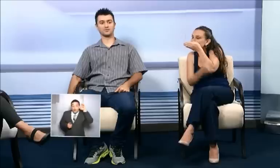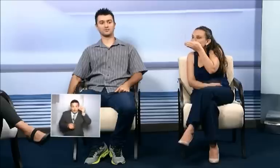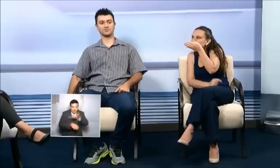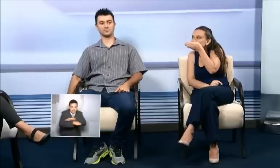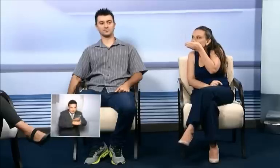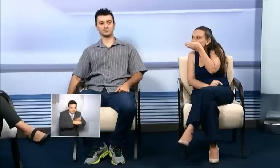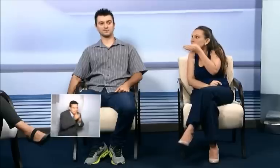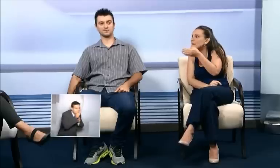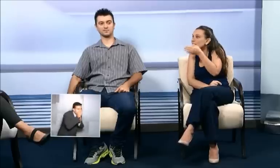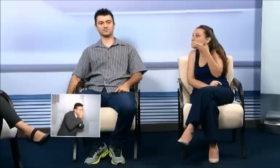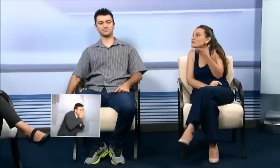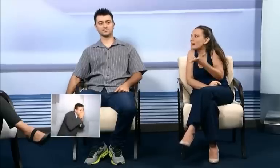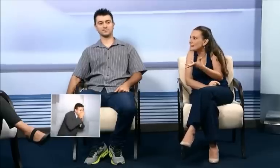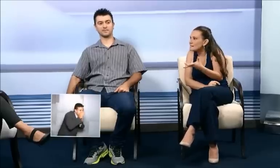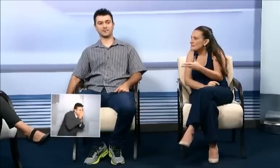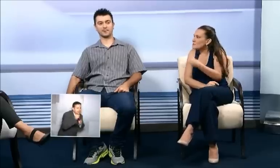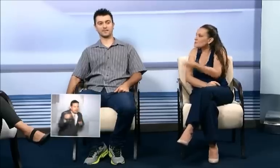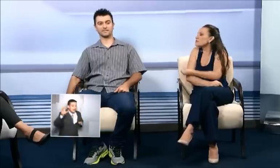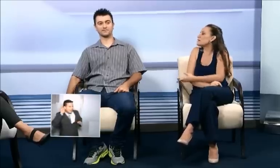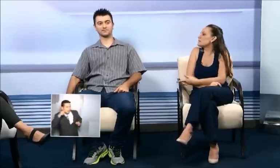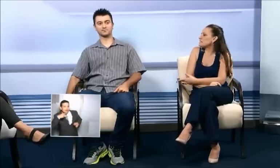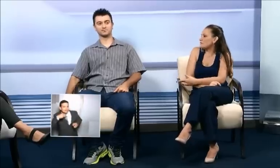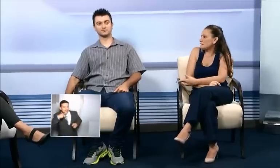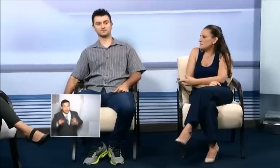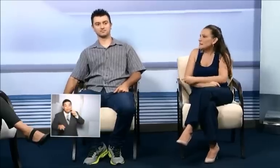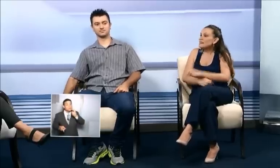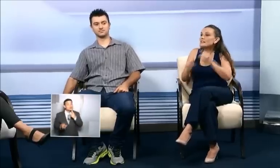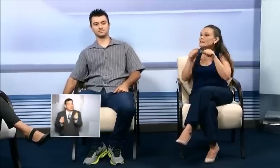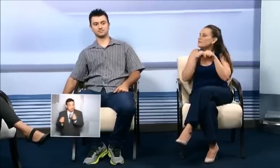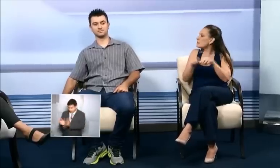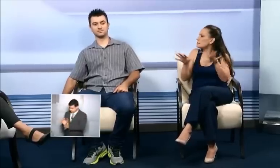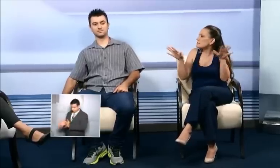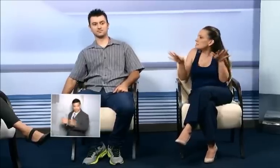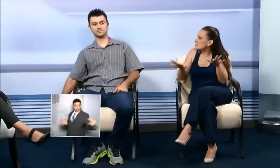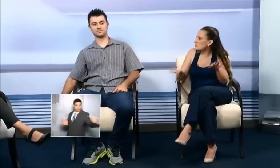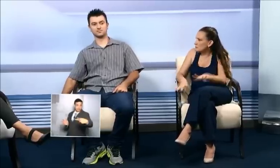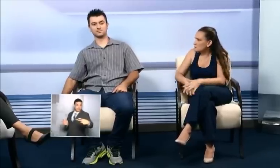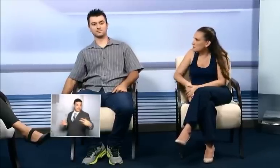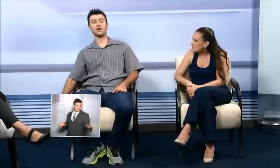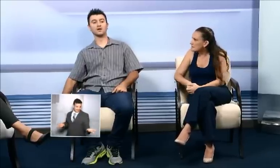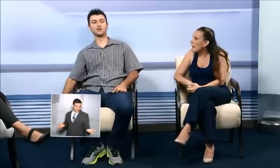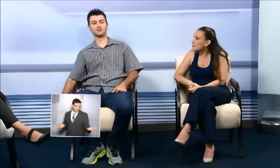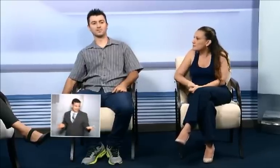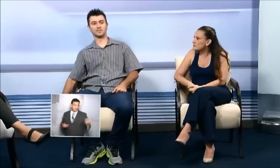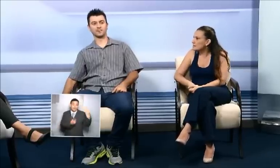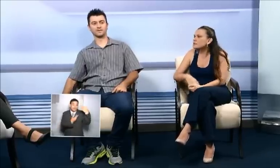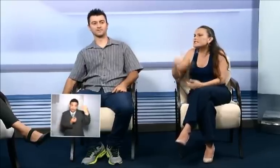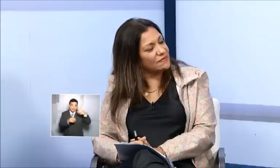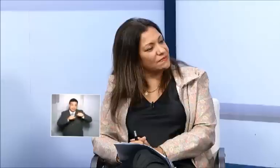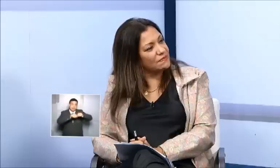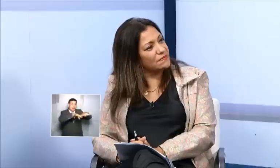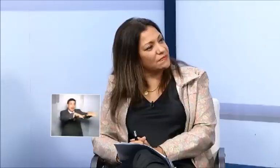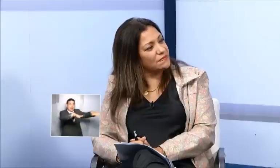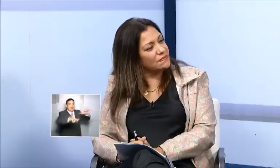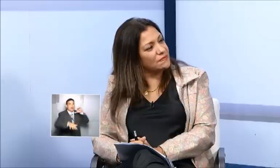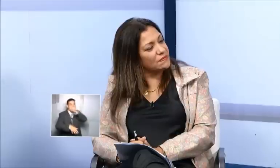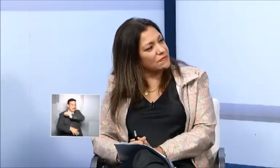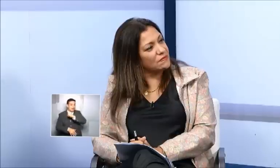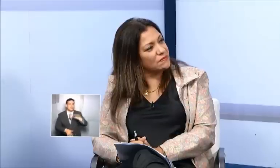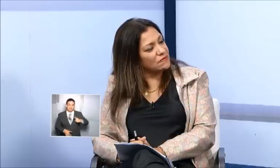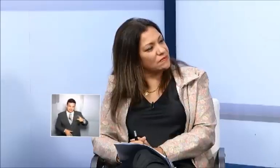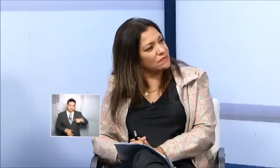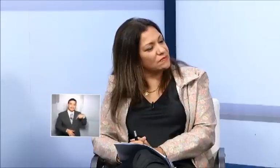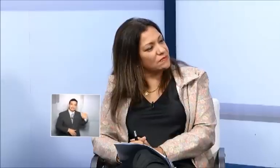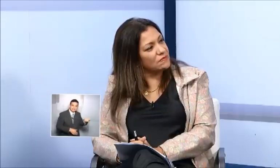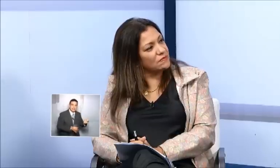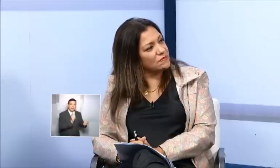outro ouvinte não vai ver nem escutar. Para o surdo isso é mais difícil. Então as informações se disseminam muito mais rápido, né? Então a gente tem sinal para coisas novas,